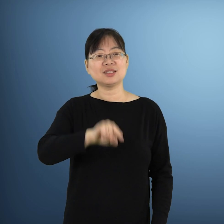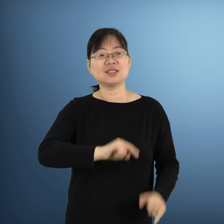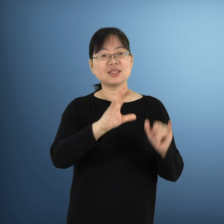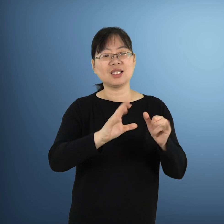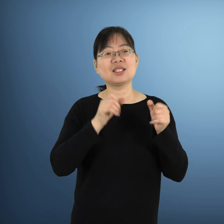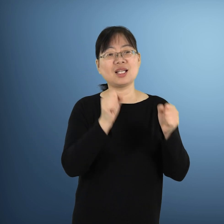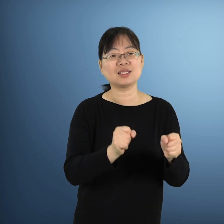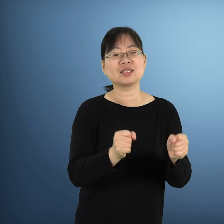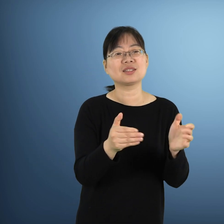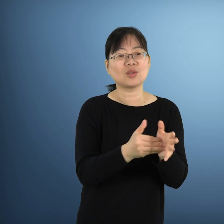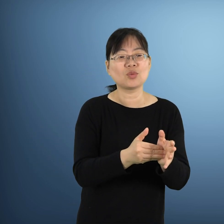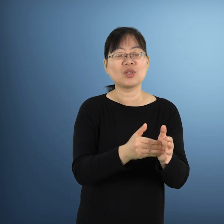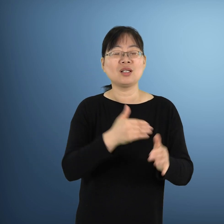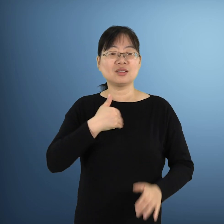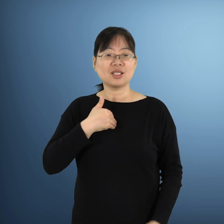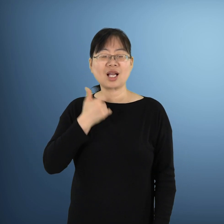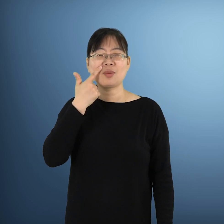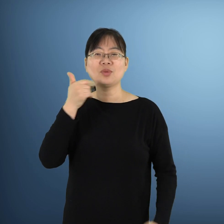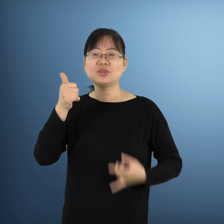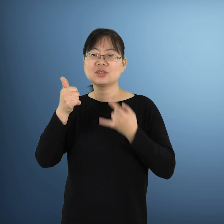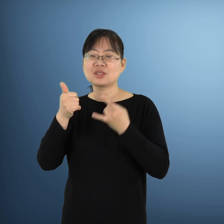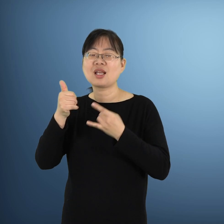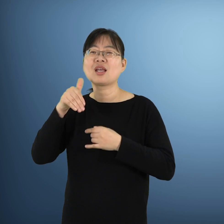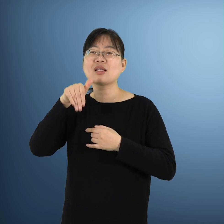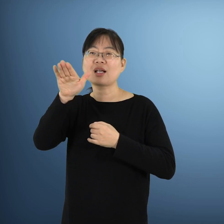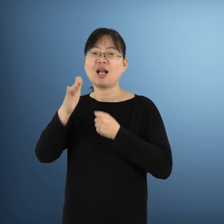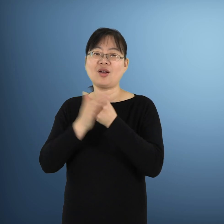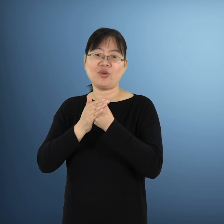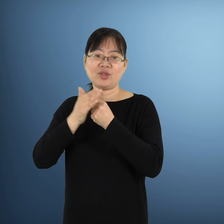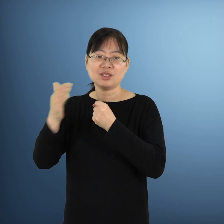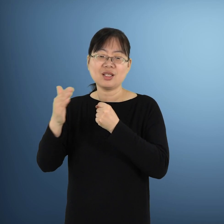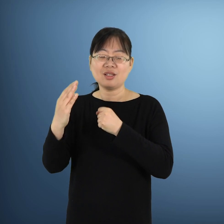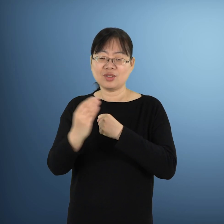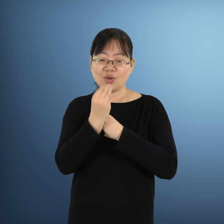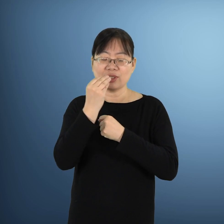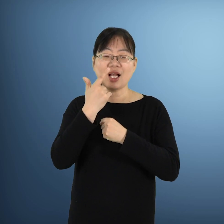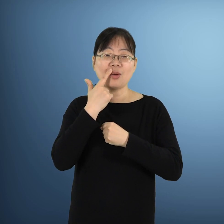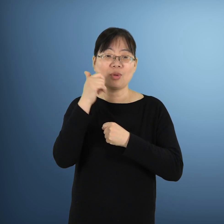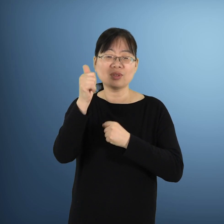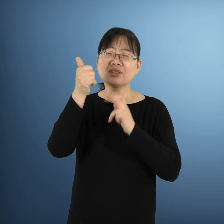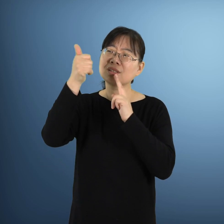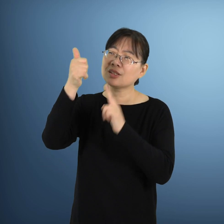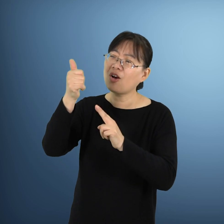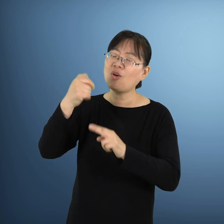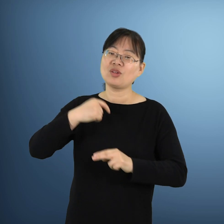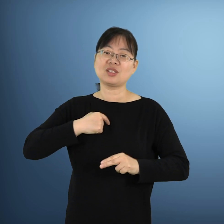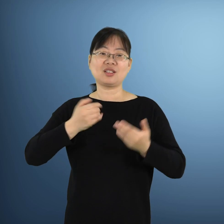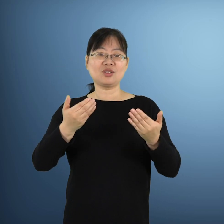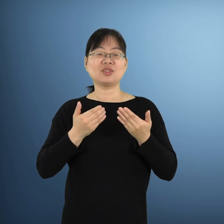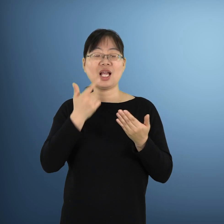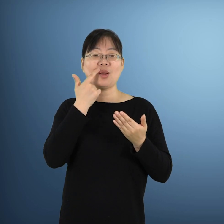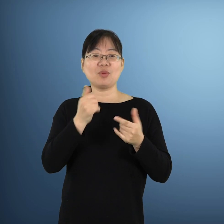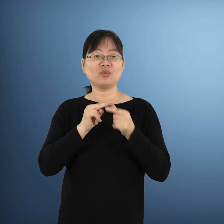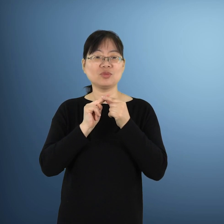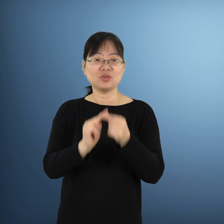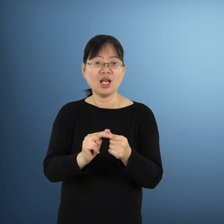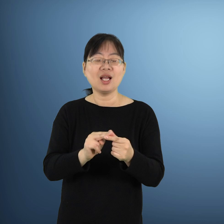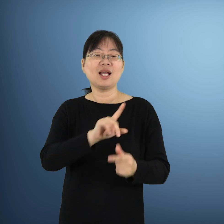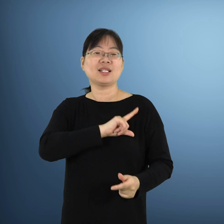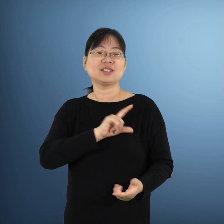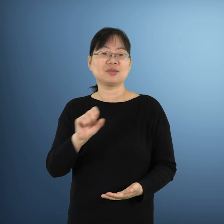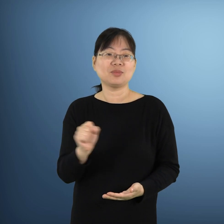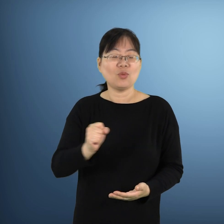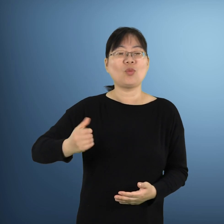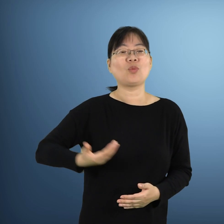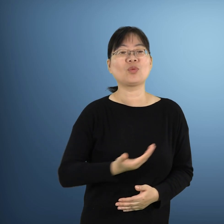세상에 있사오고 나는 아버지께로 가옵나니 거룩하신 아버지요 내게 주신 아버지와